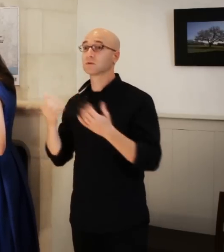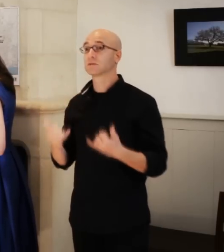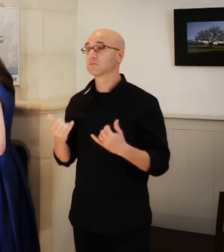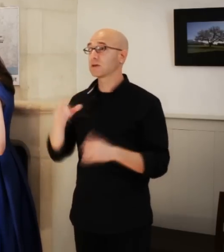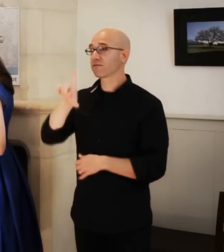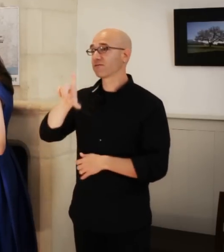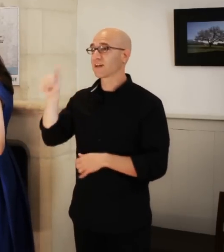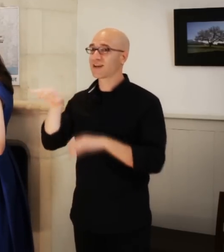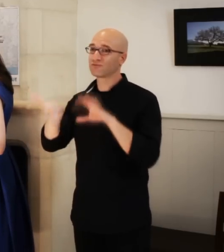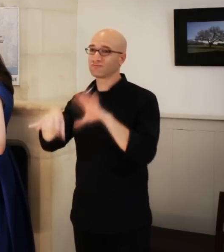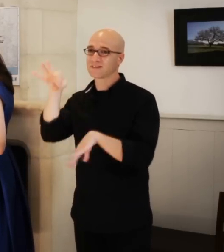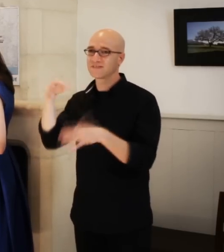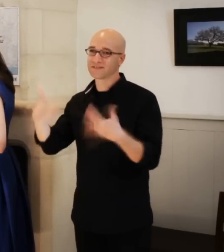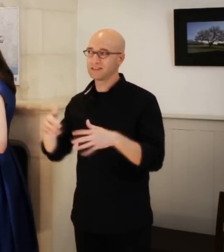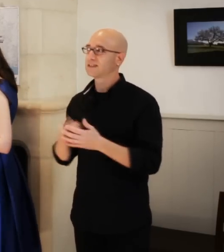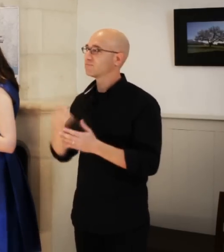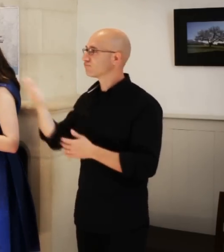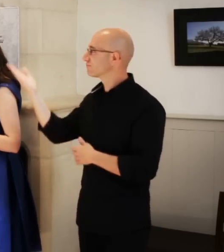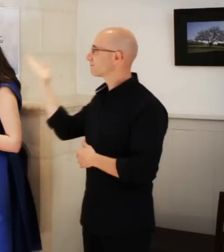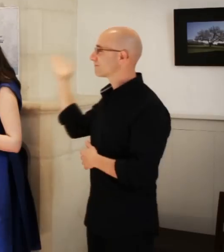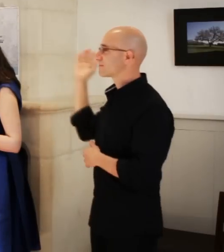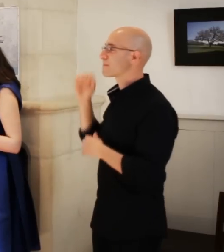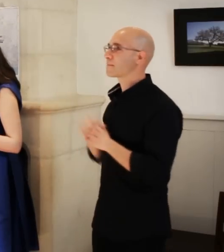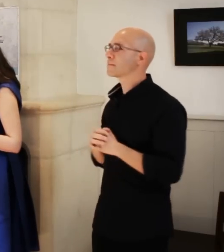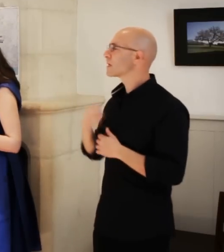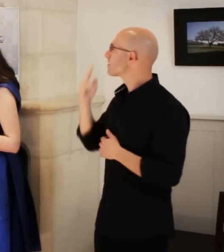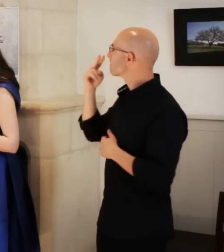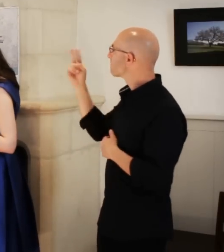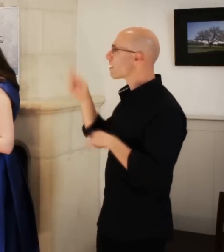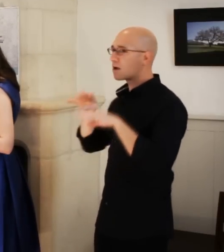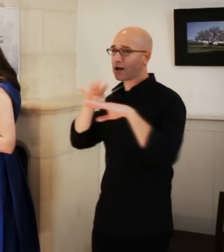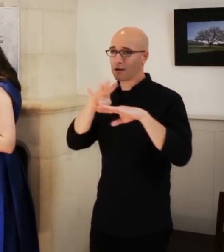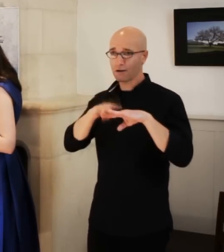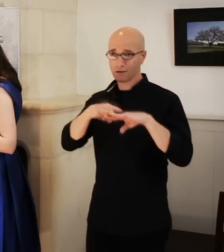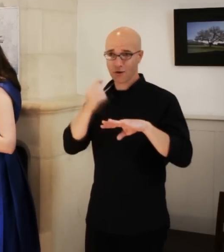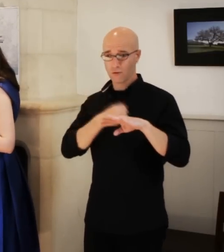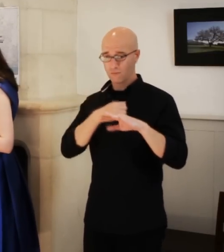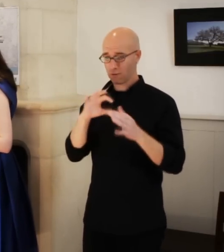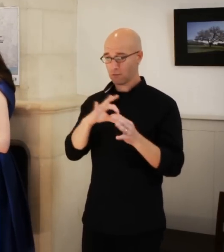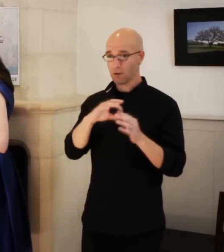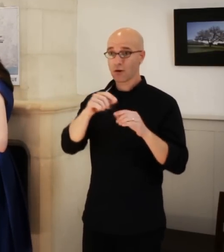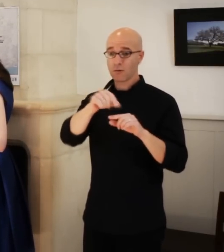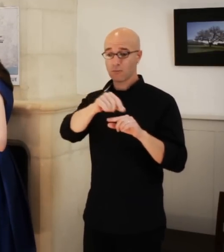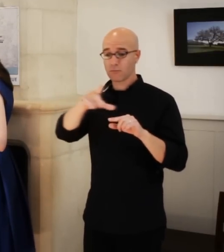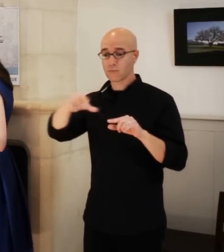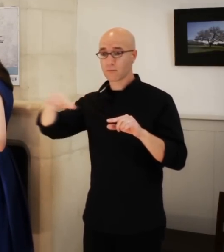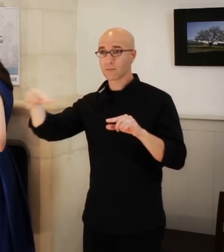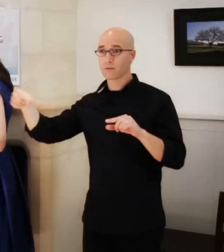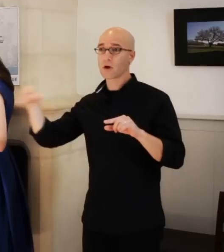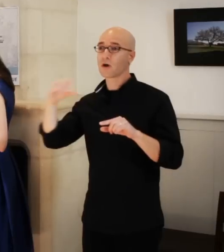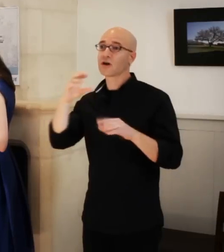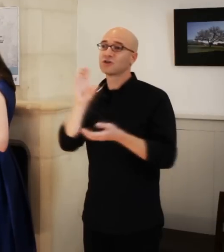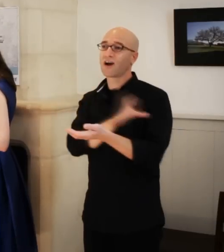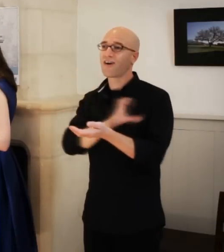carte, donc, vous voyez donc, le quartier Rochefort, il est relié au quartier Istanbul, donc par la Charente et par la rue